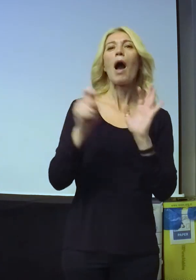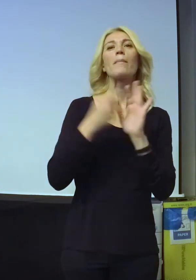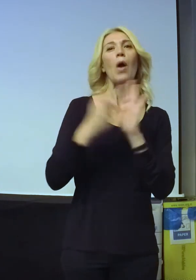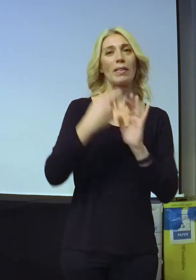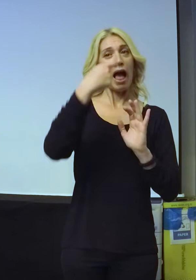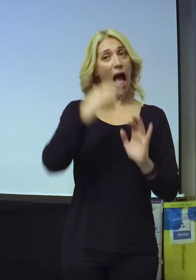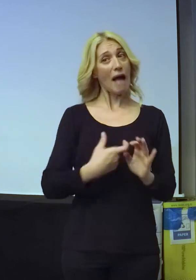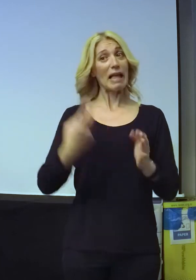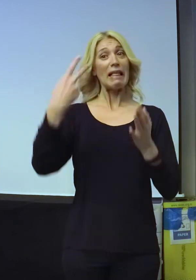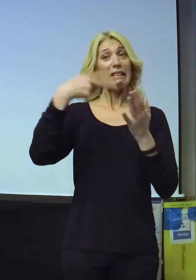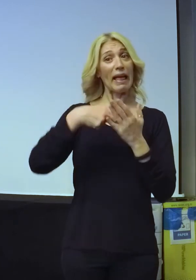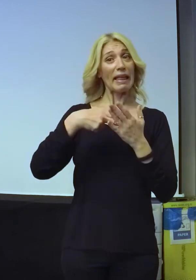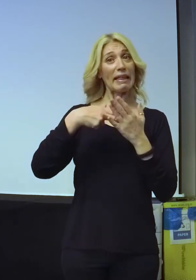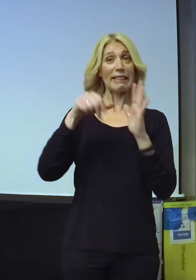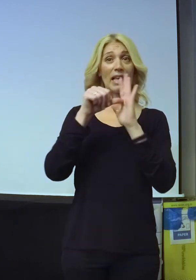najboljeg prodavca